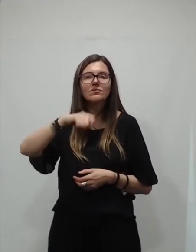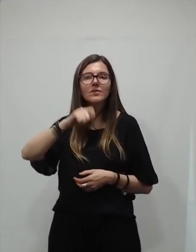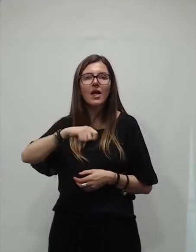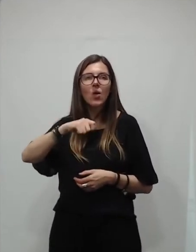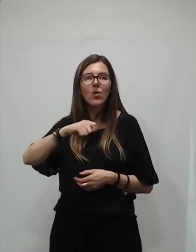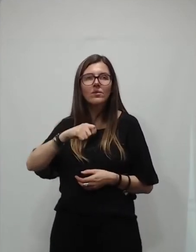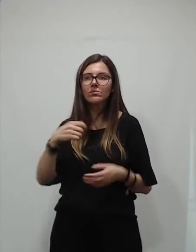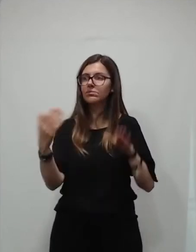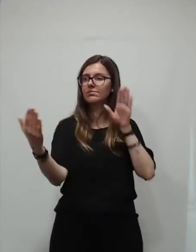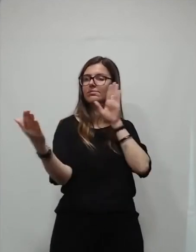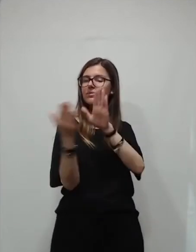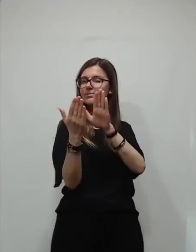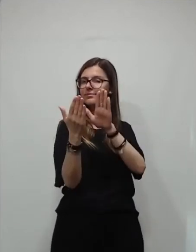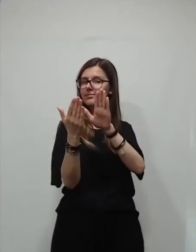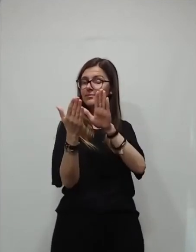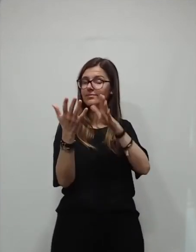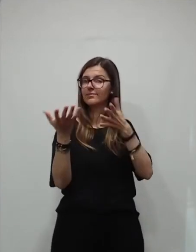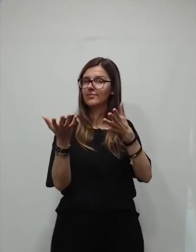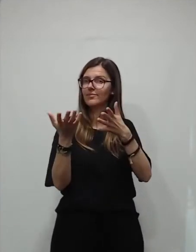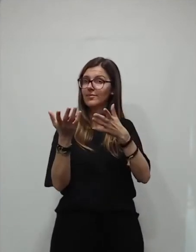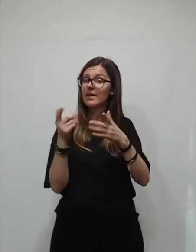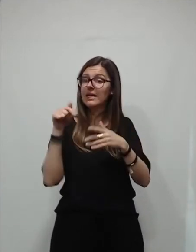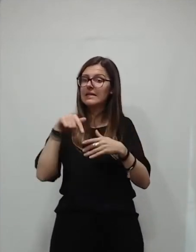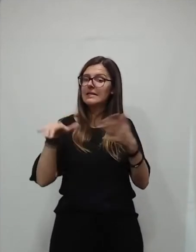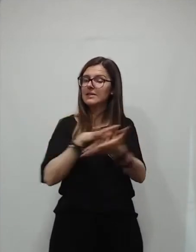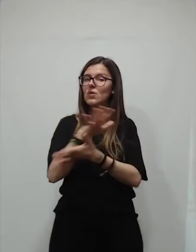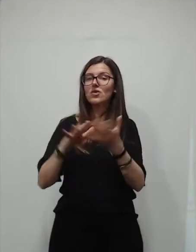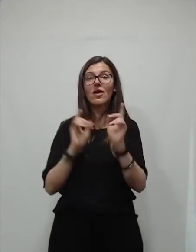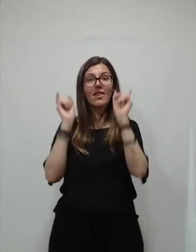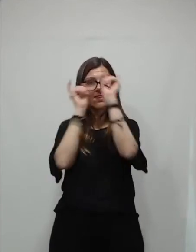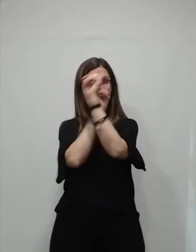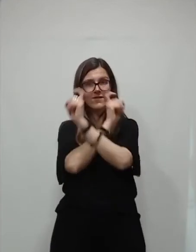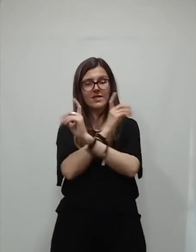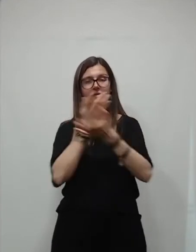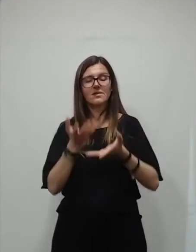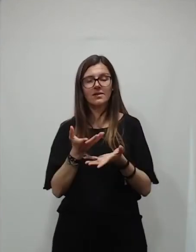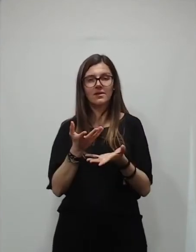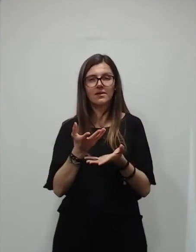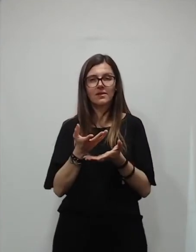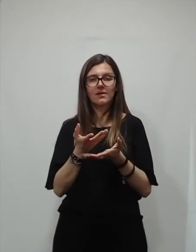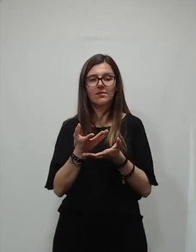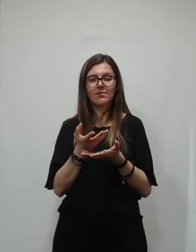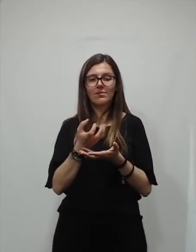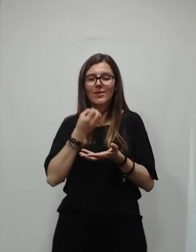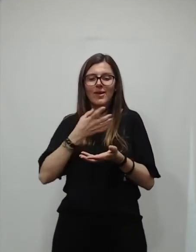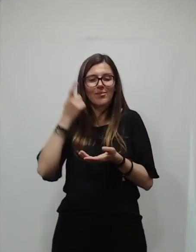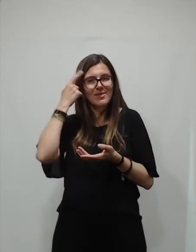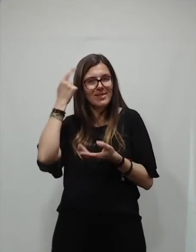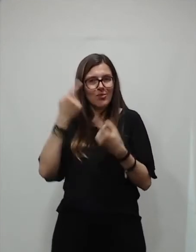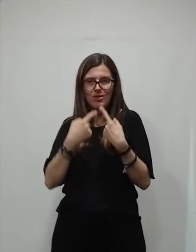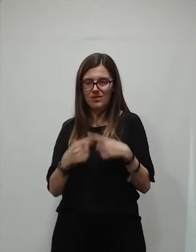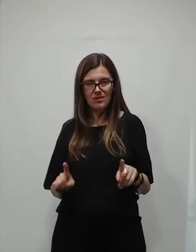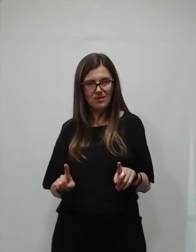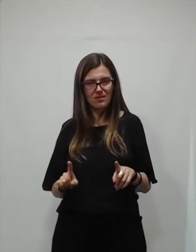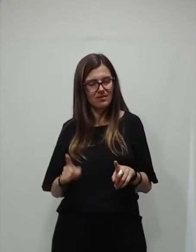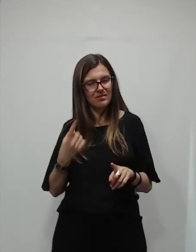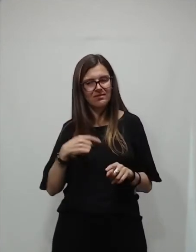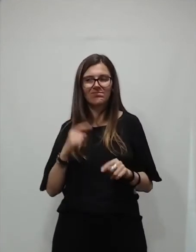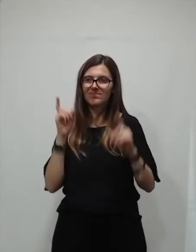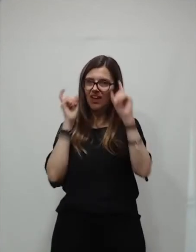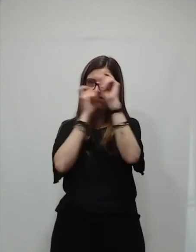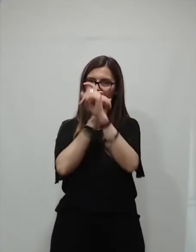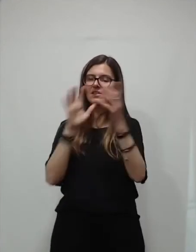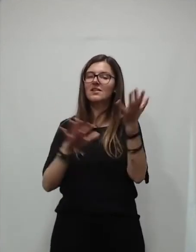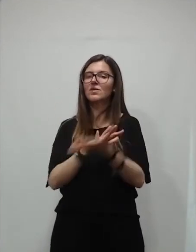lo cual no es poca cosa, y empezar a meter este tema de la litigación estratégica y mechar